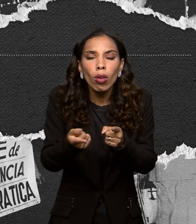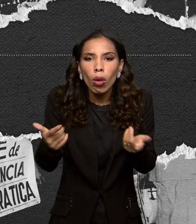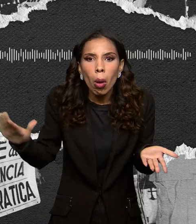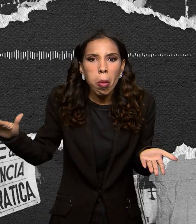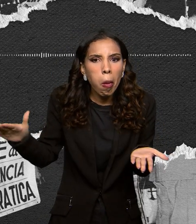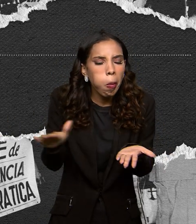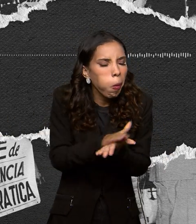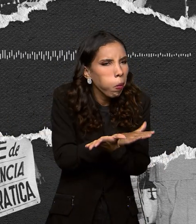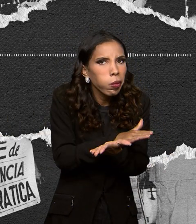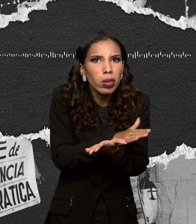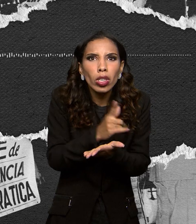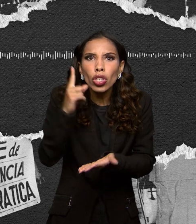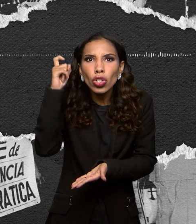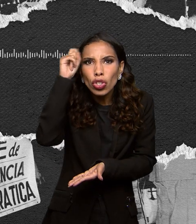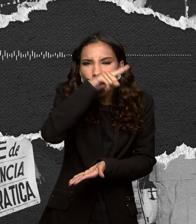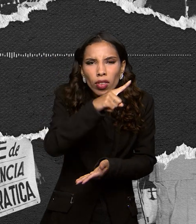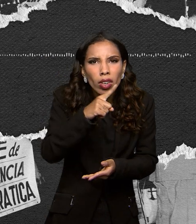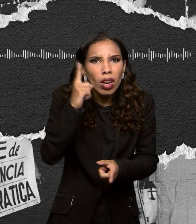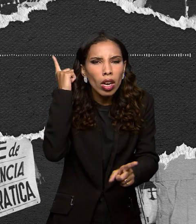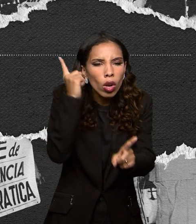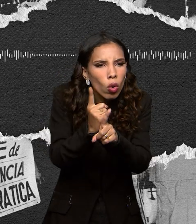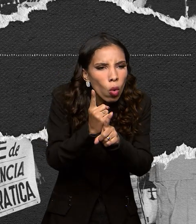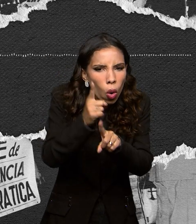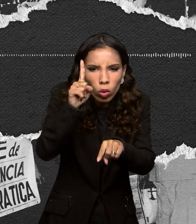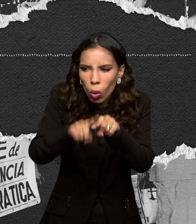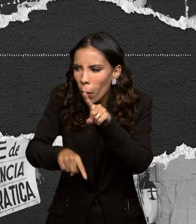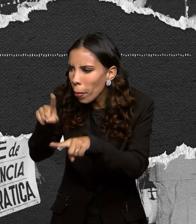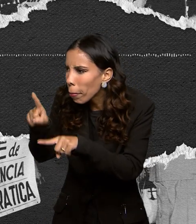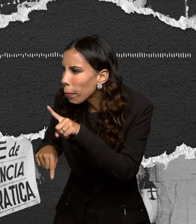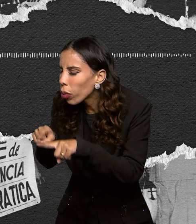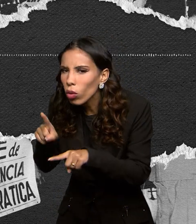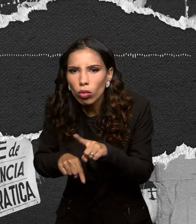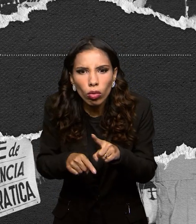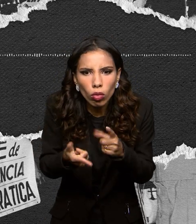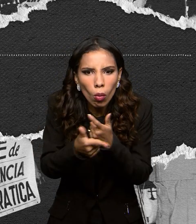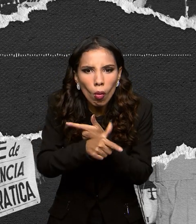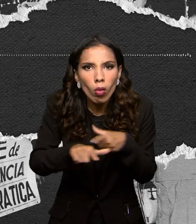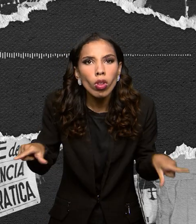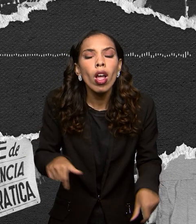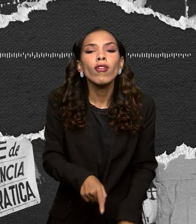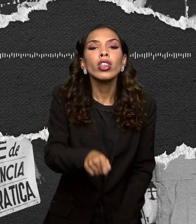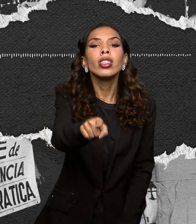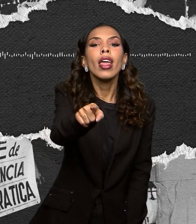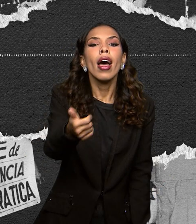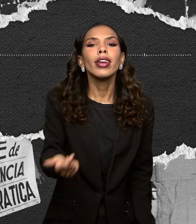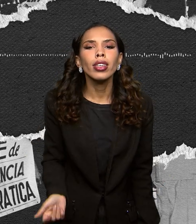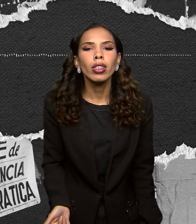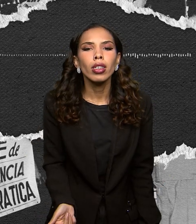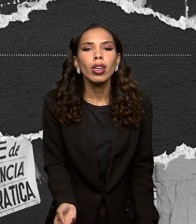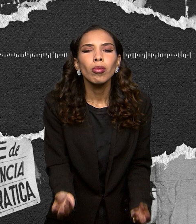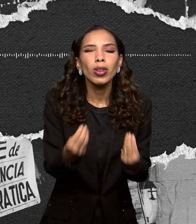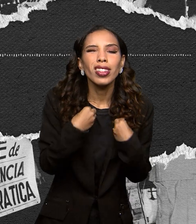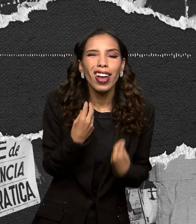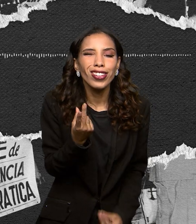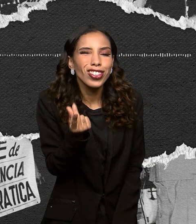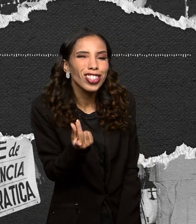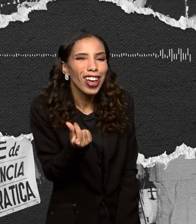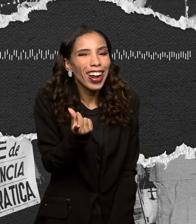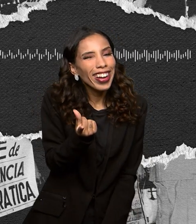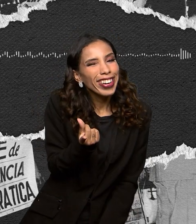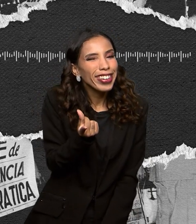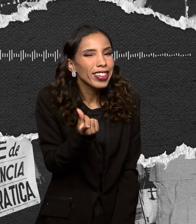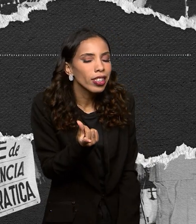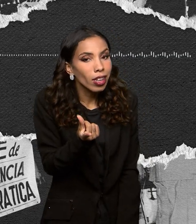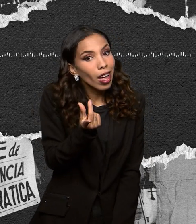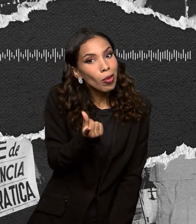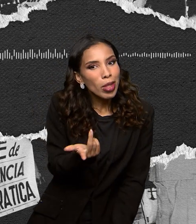desabastecimento. Era difícil encontrar determinados produtos. Ei, você aí, me dá um dinheiro aí.